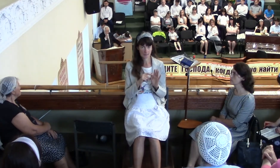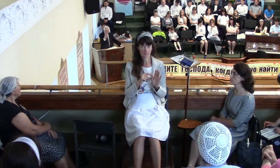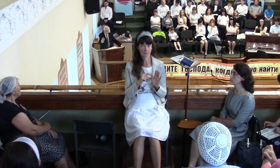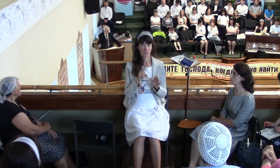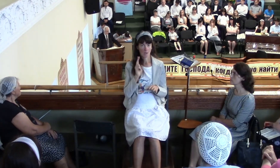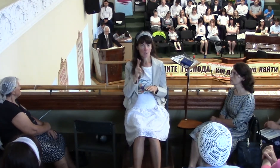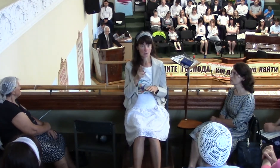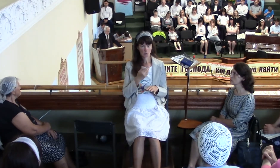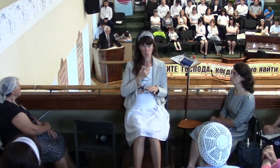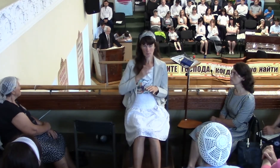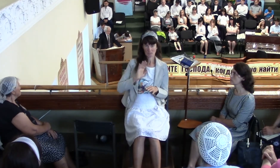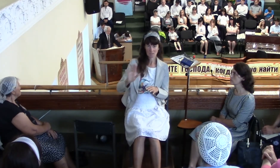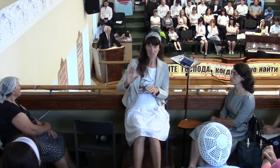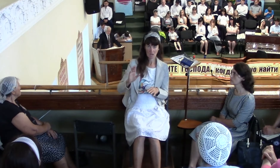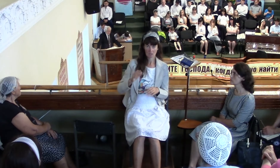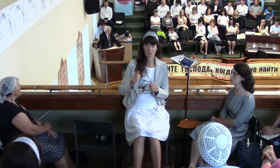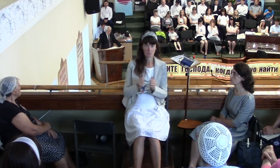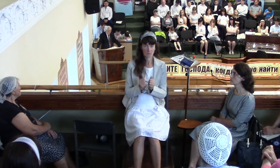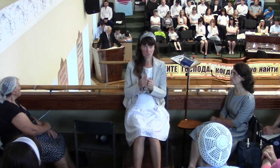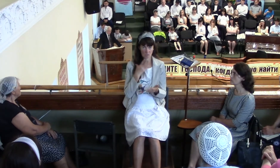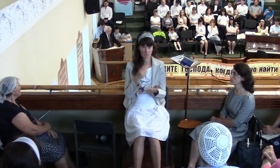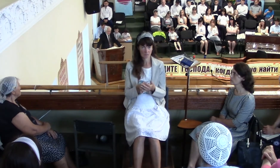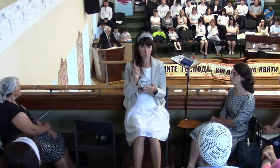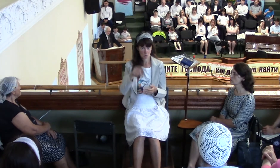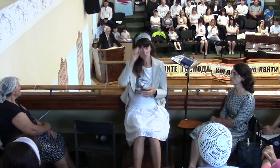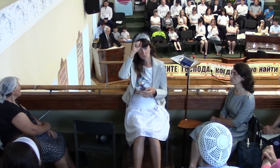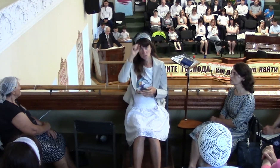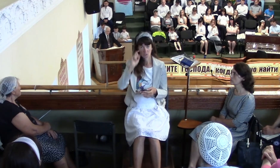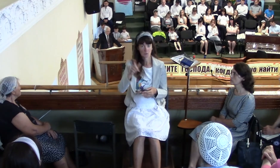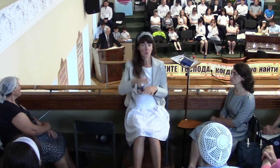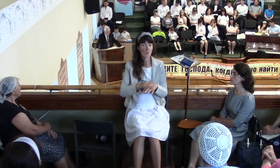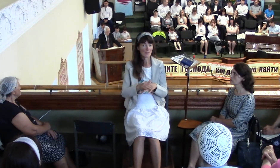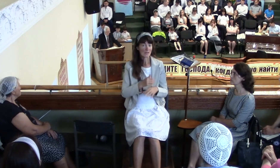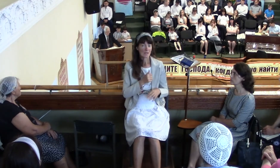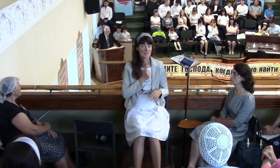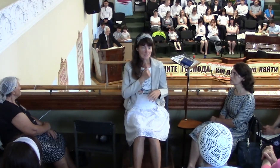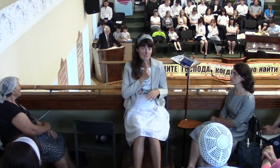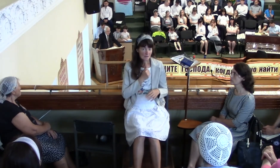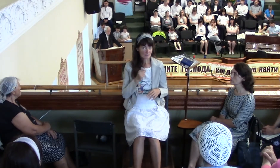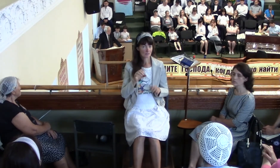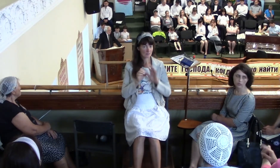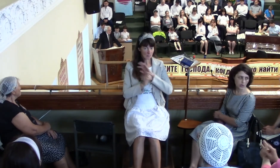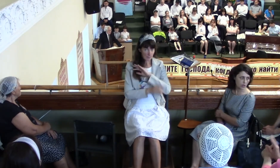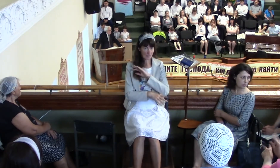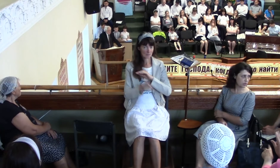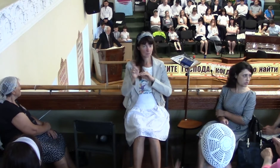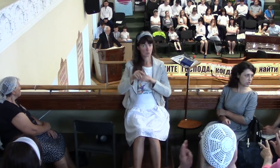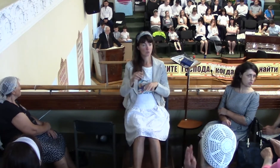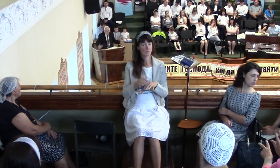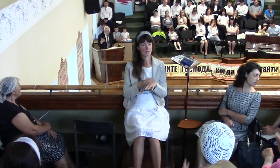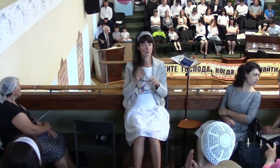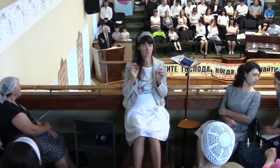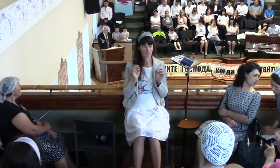Кто презирает ближнего своего, тот грешит. А кто милосерд к бедным, тот блажен. Кто презирает